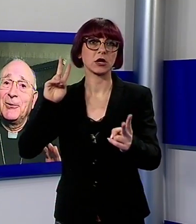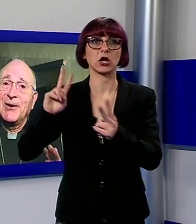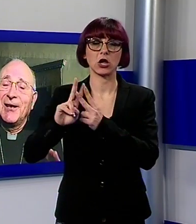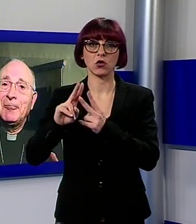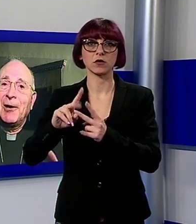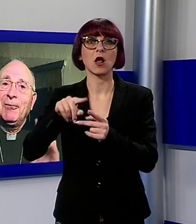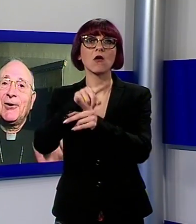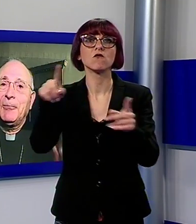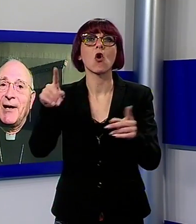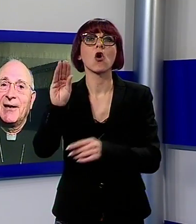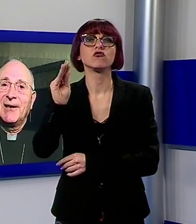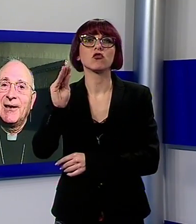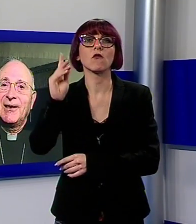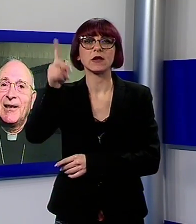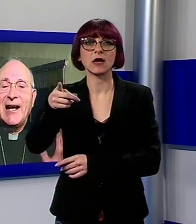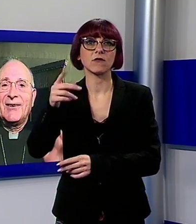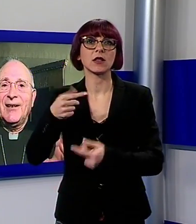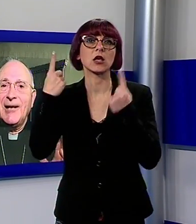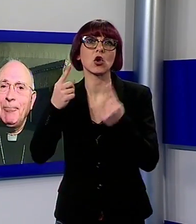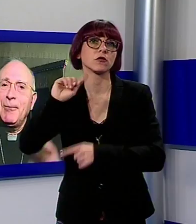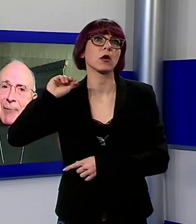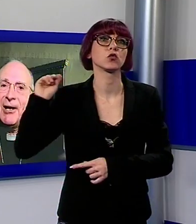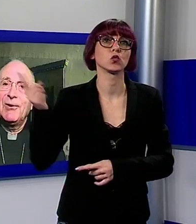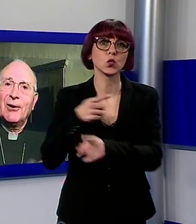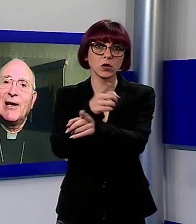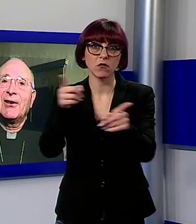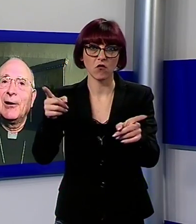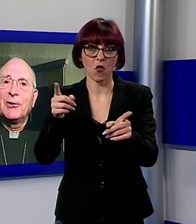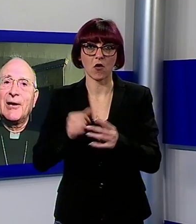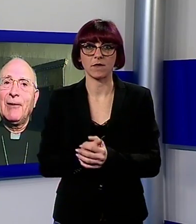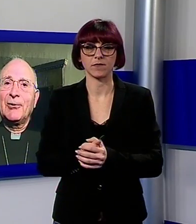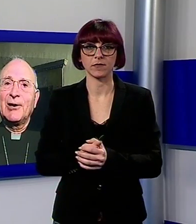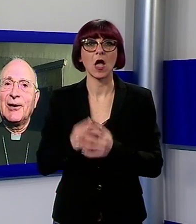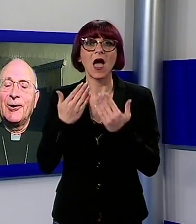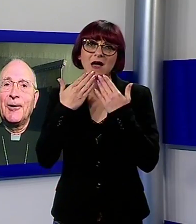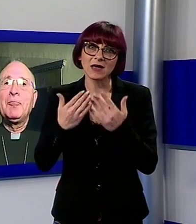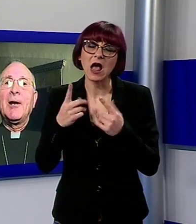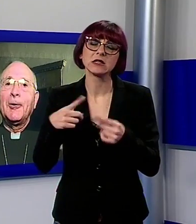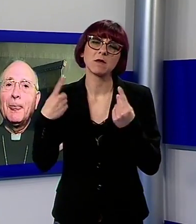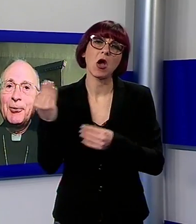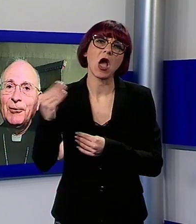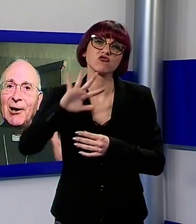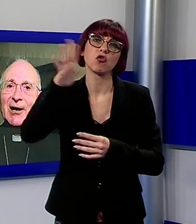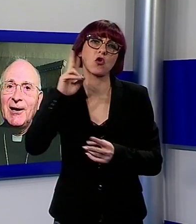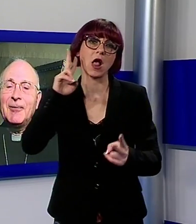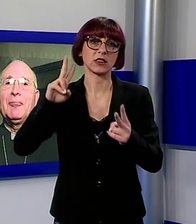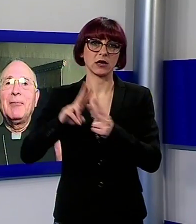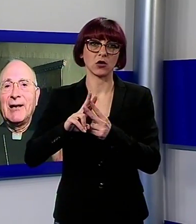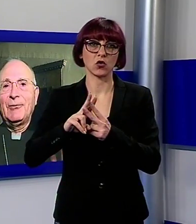tutti, con i vostri preti. Grazie, e poi man mano vi dirò gli altri incontri che faccio sul territorio. Non più veleni, ma